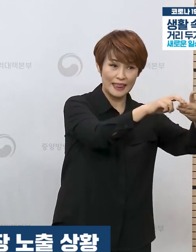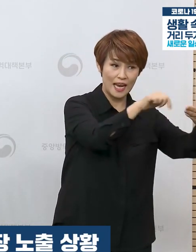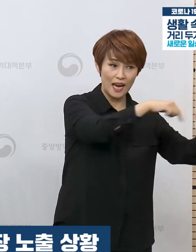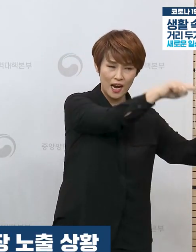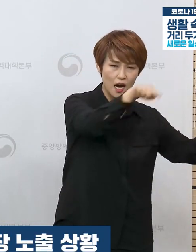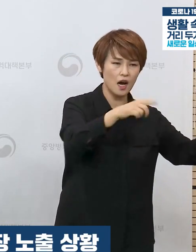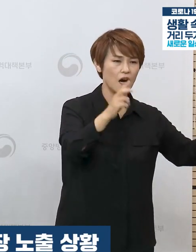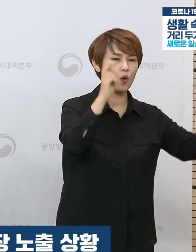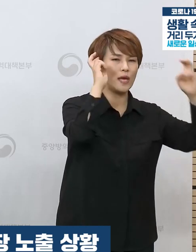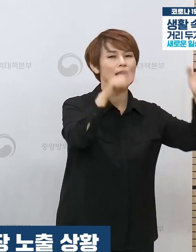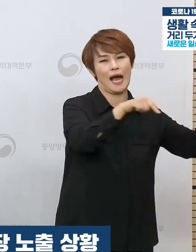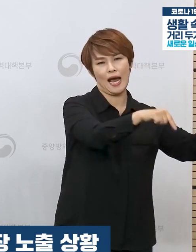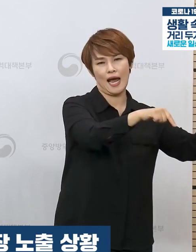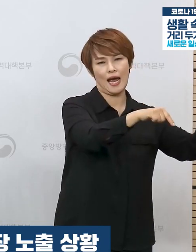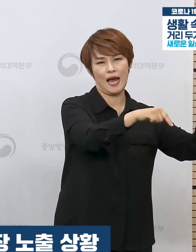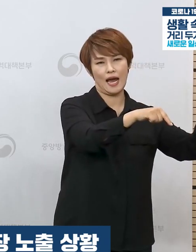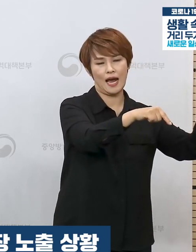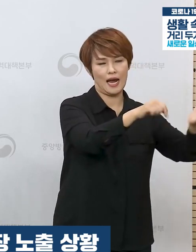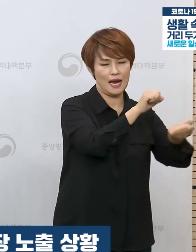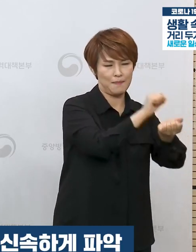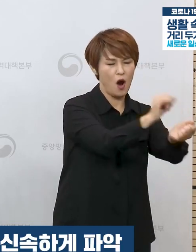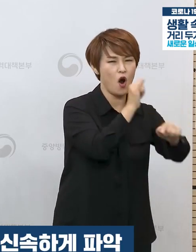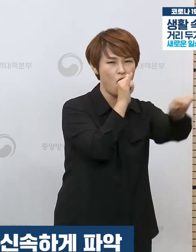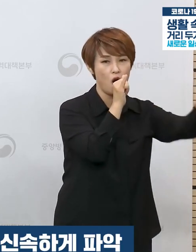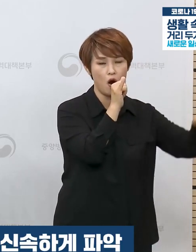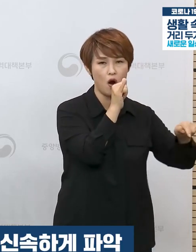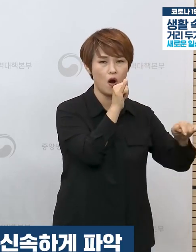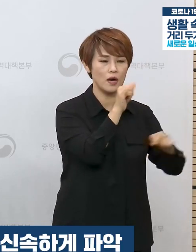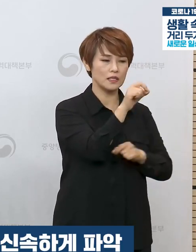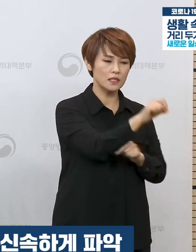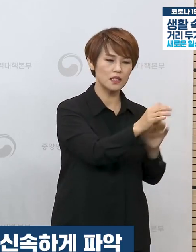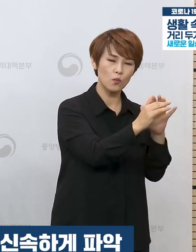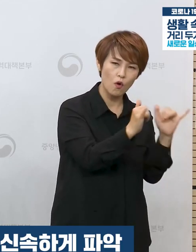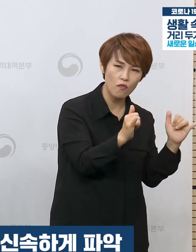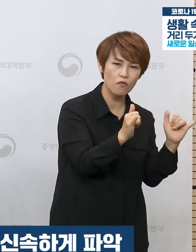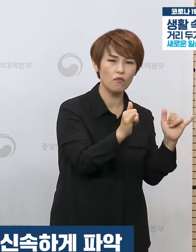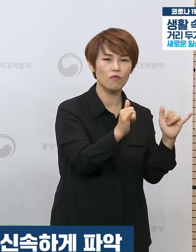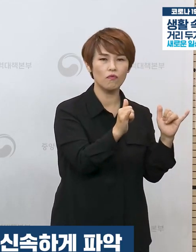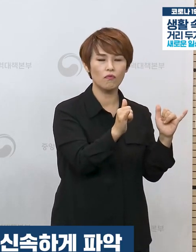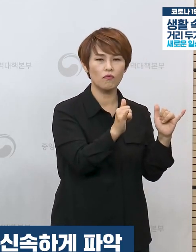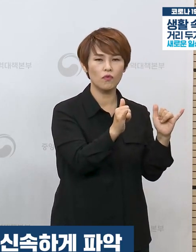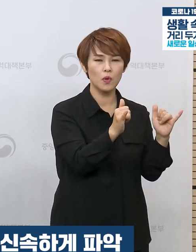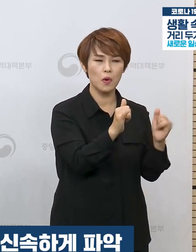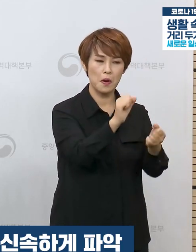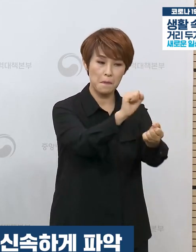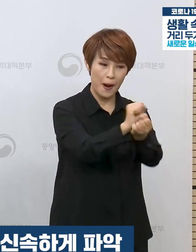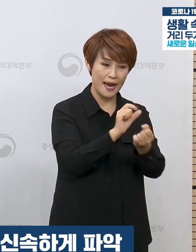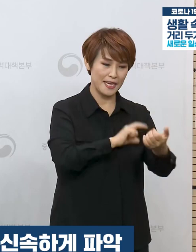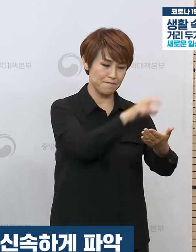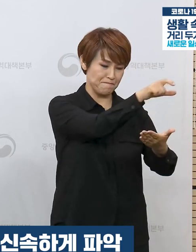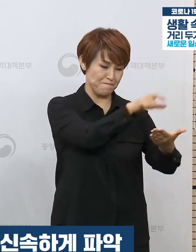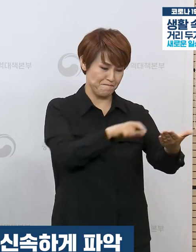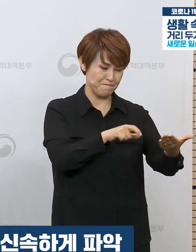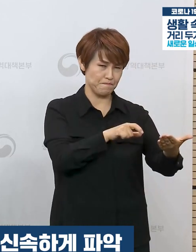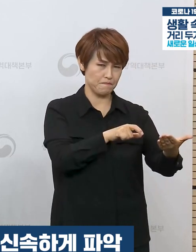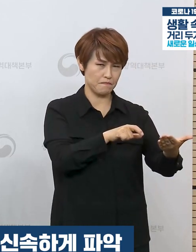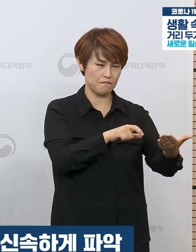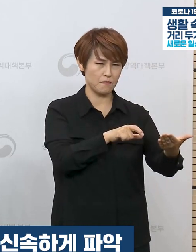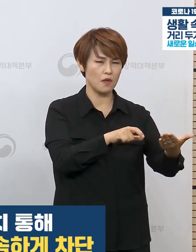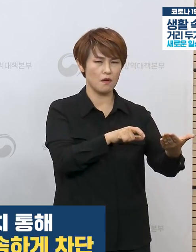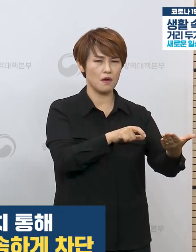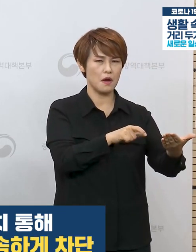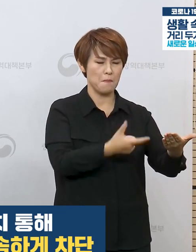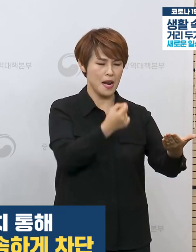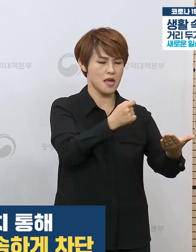정도 직장이라는 데서 노출이 됐기 때문에 종사자 또는 노출자에 대한 명단을 좀 신속하게 파악을